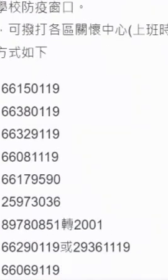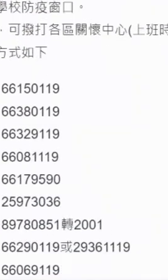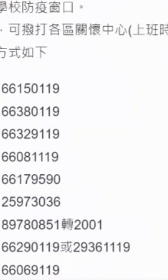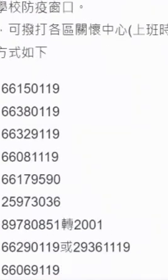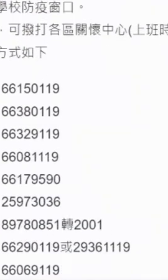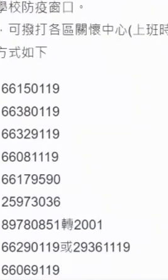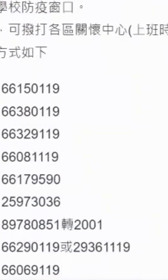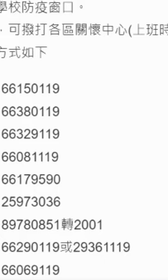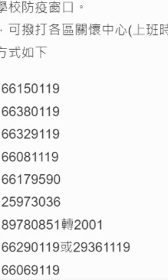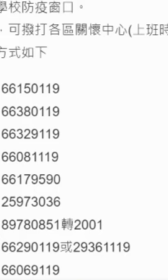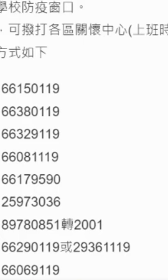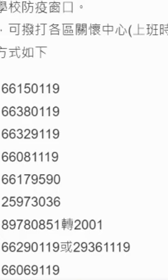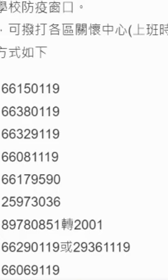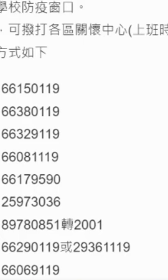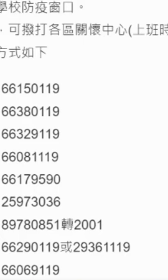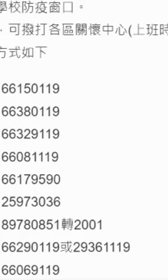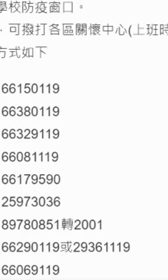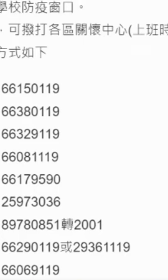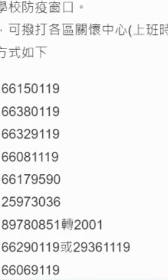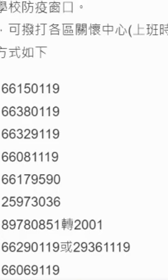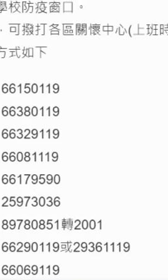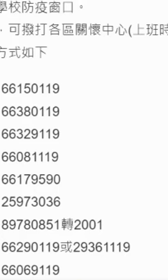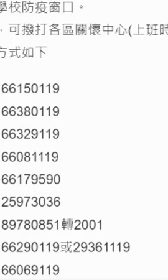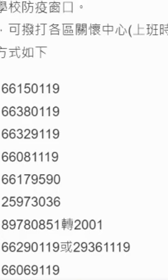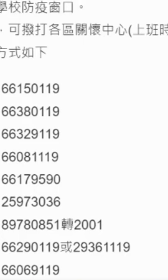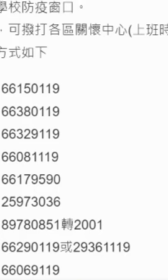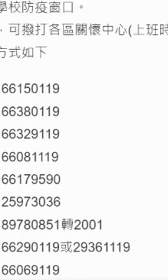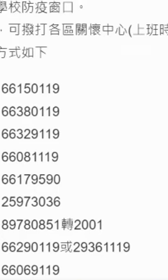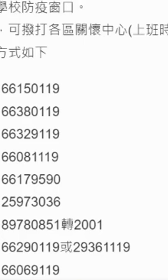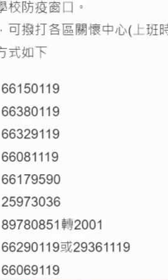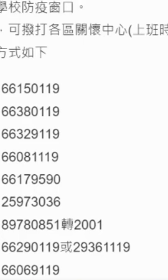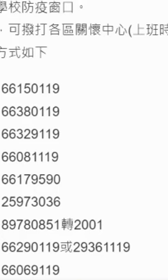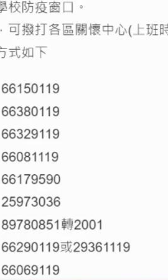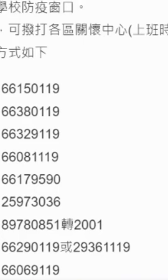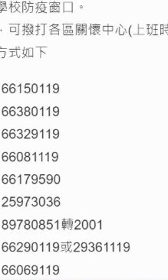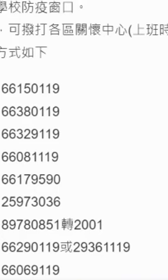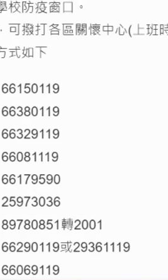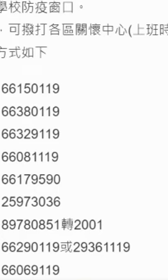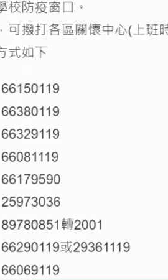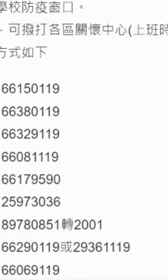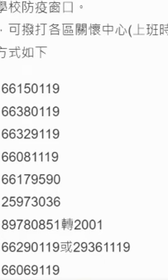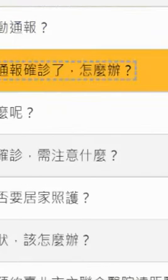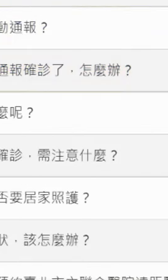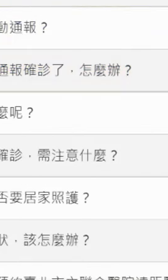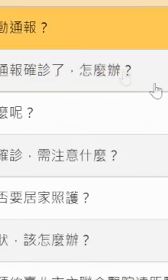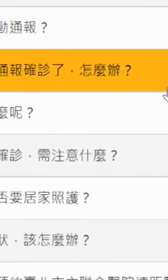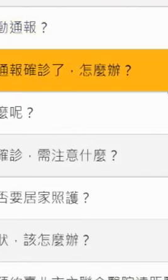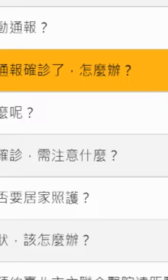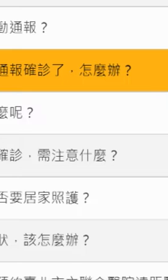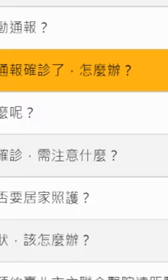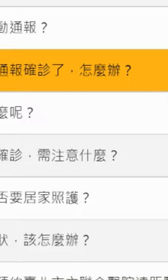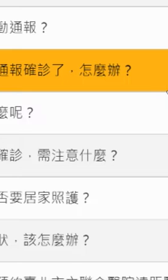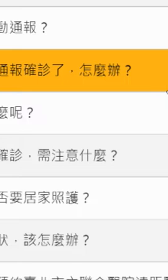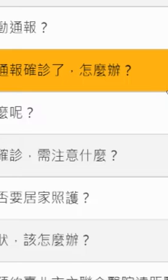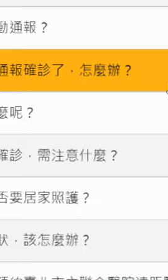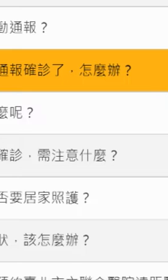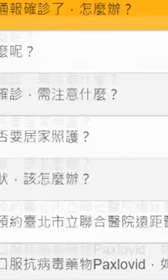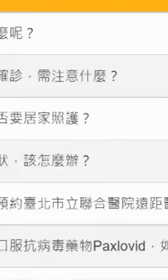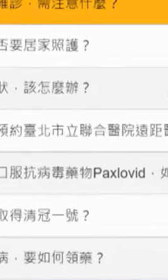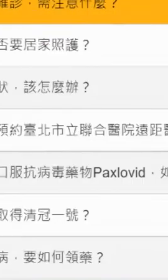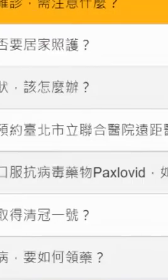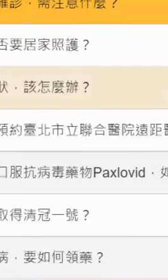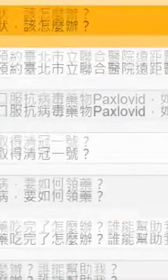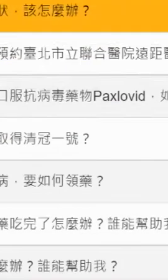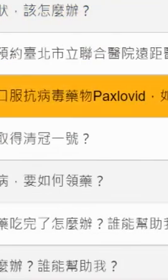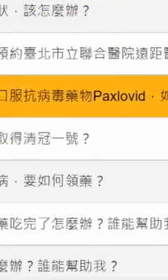面有非常多的有效的讯息，我们每一天都会更新，每一天区级关怀中心他们当天碰